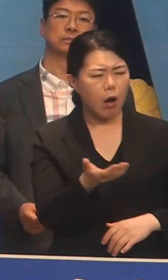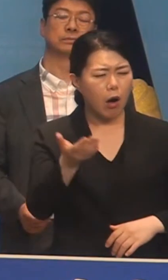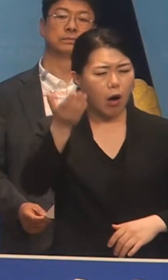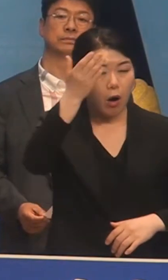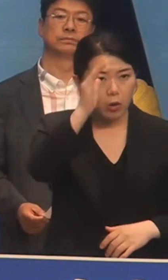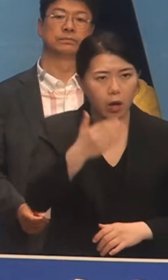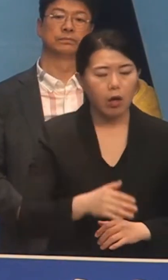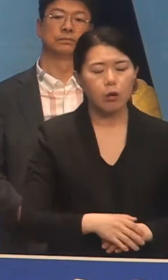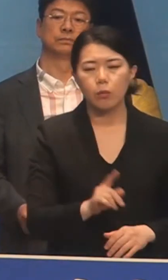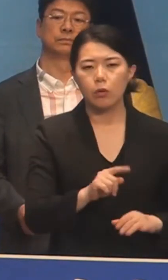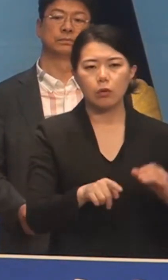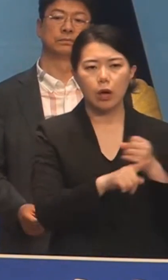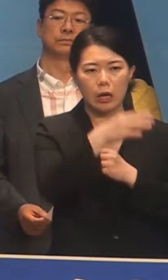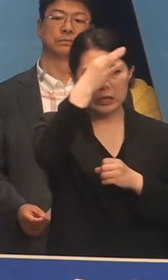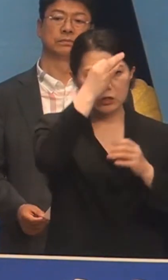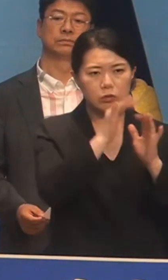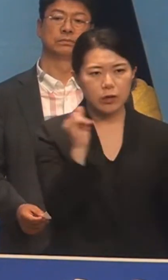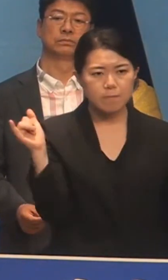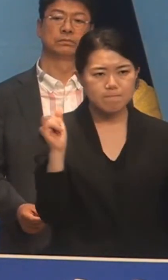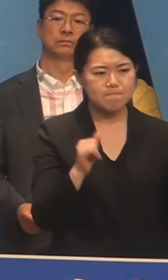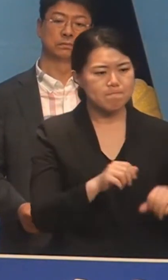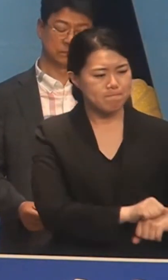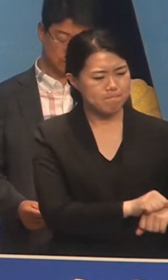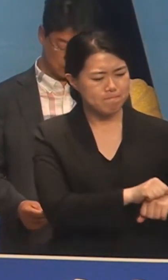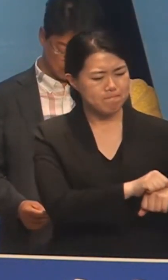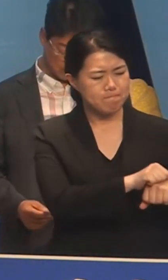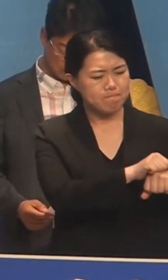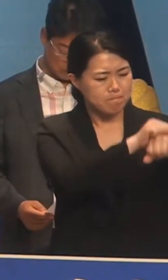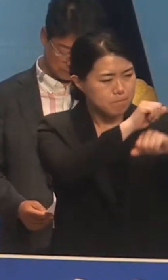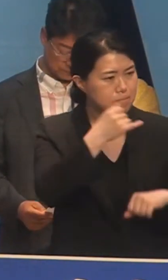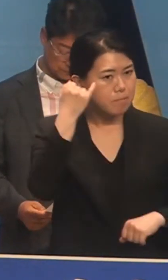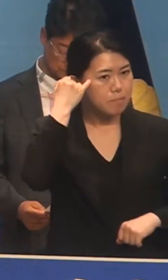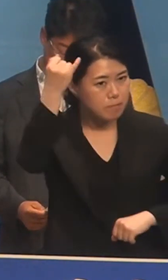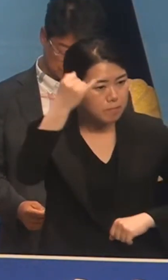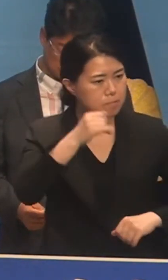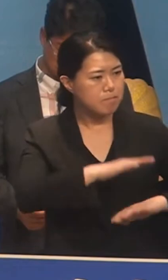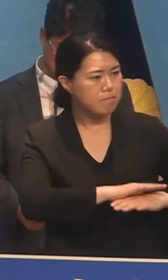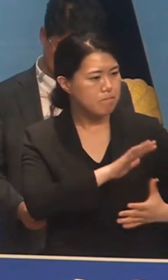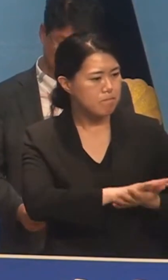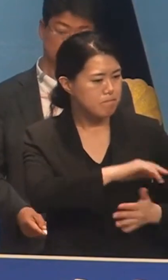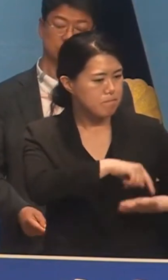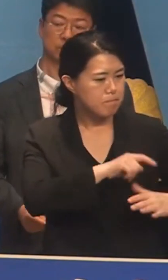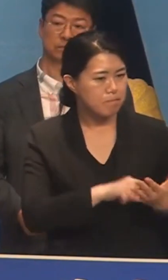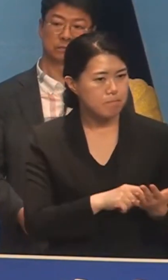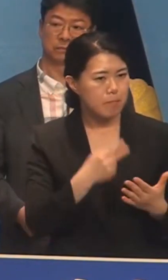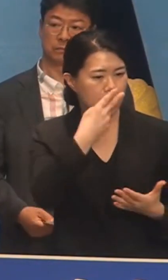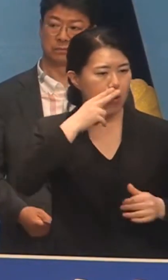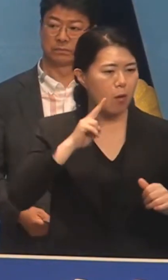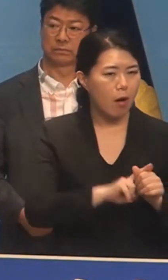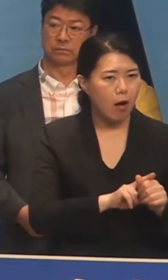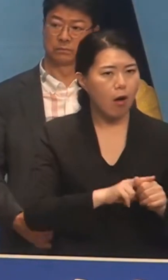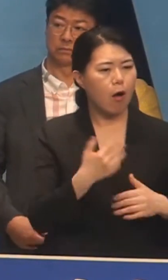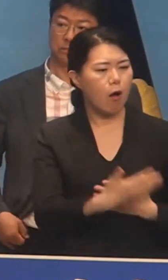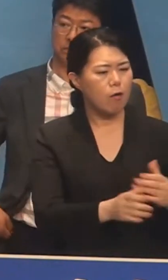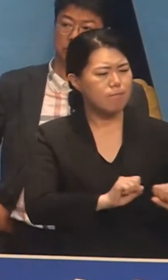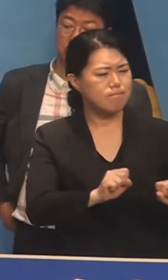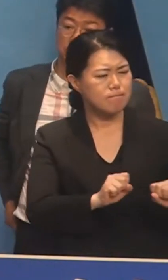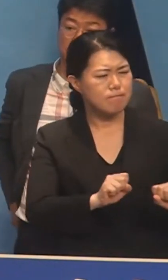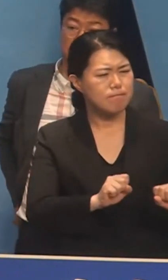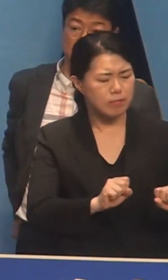것은 과학기술인들이 오랜 세월 묵묵히 쌓아온 창의와 열정 그리고 도전과 헌신에 힘입은 바가